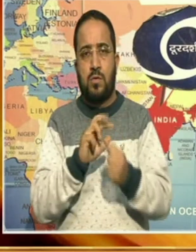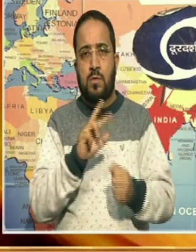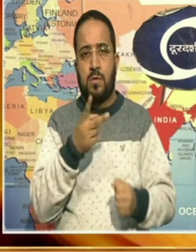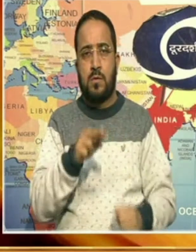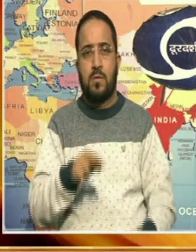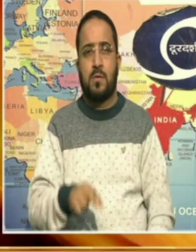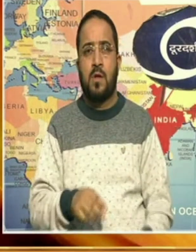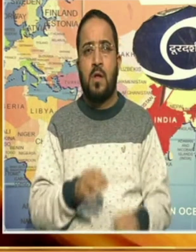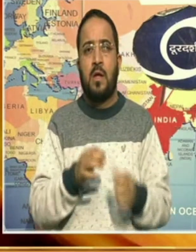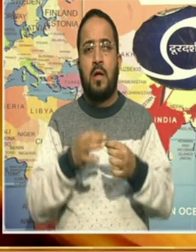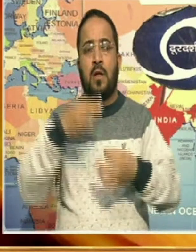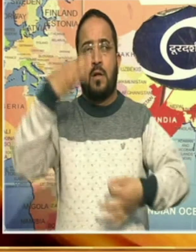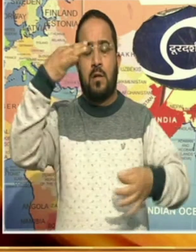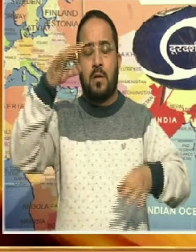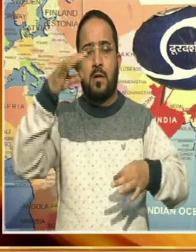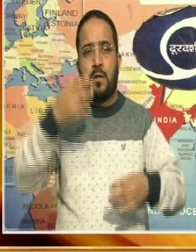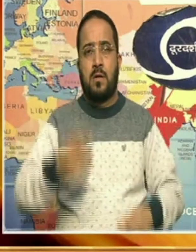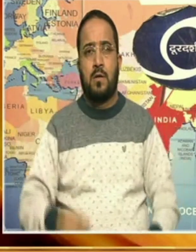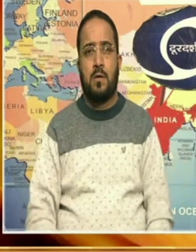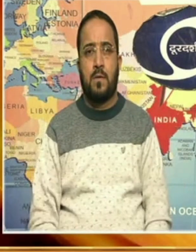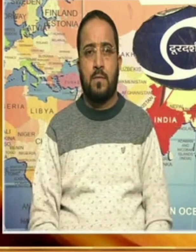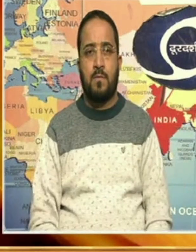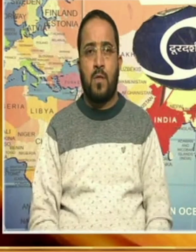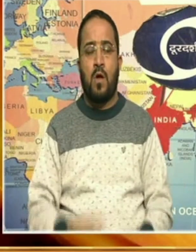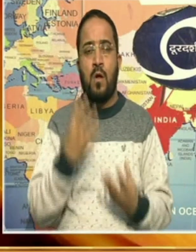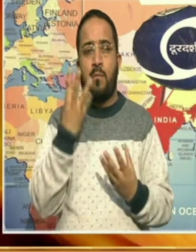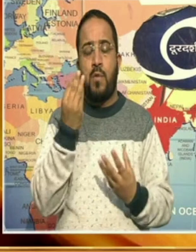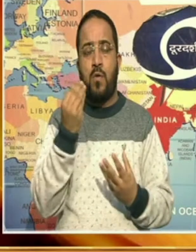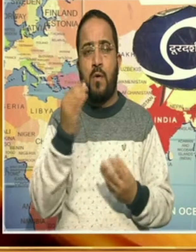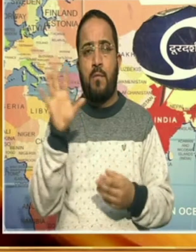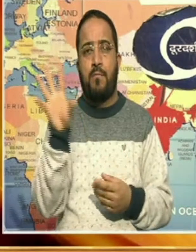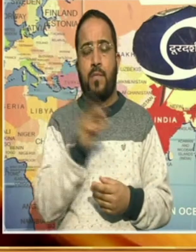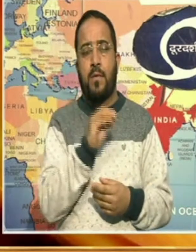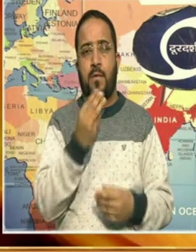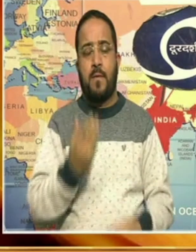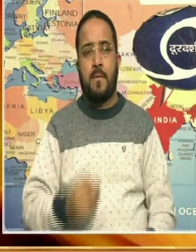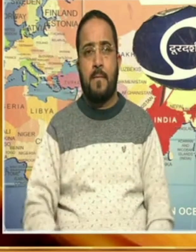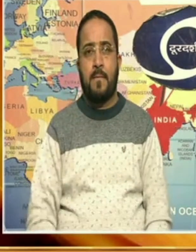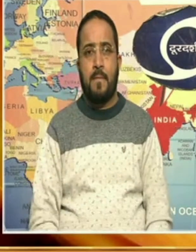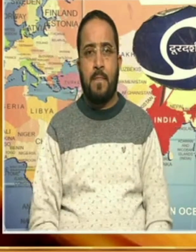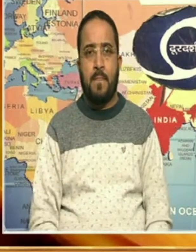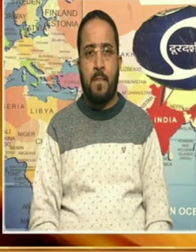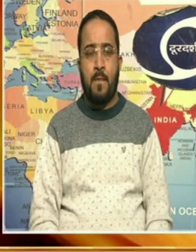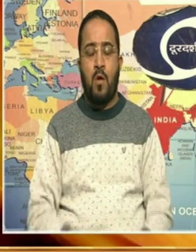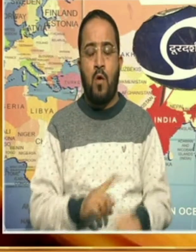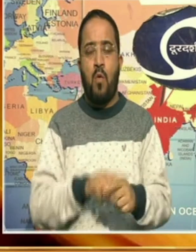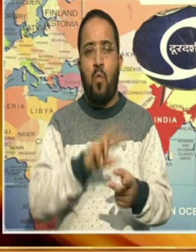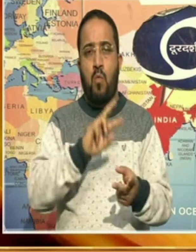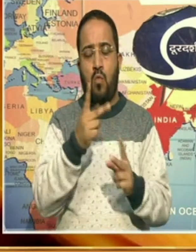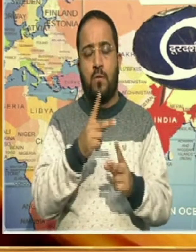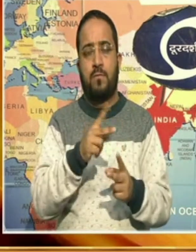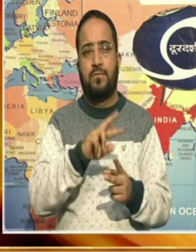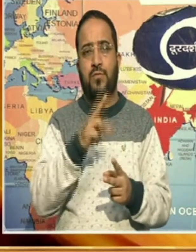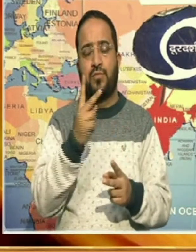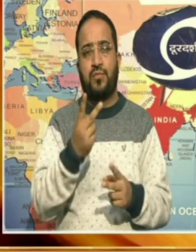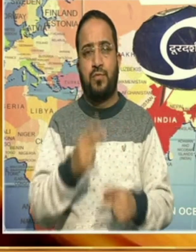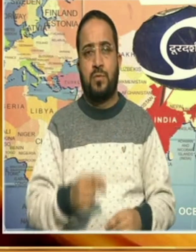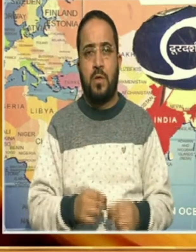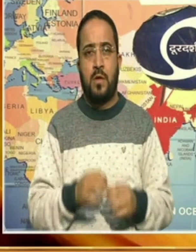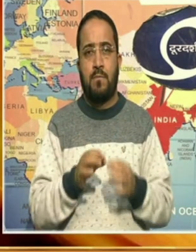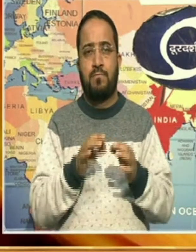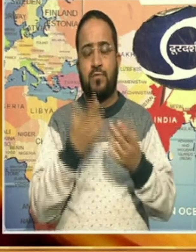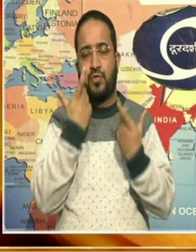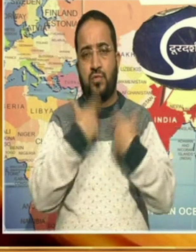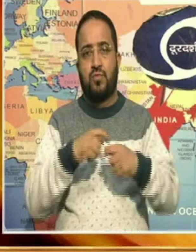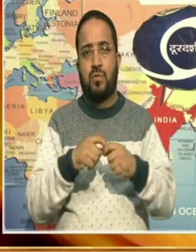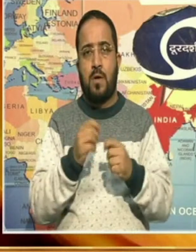کلچر بجلی سپلائی اور دیگر عوامی ضروریات